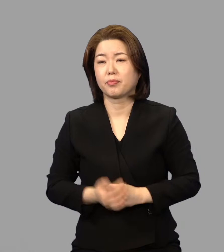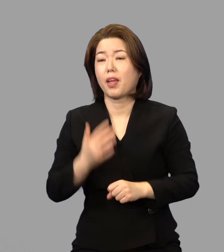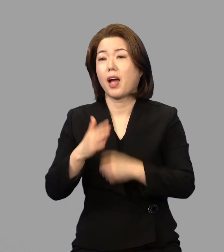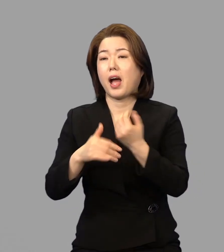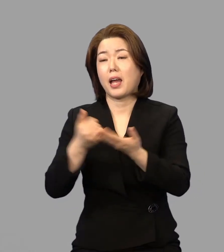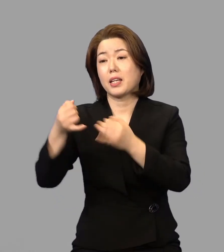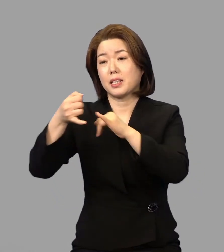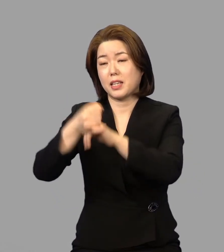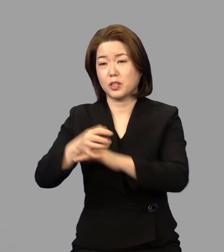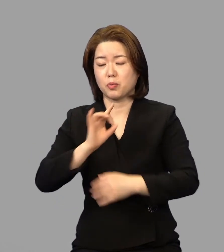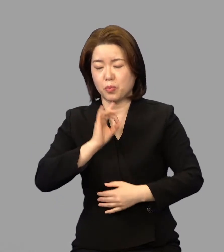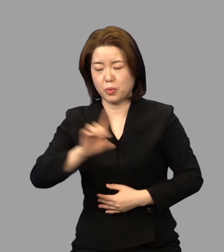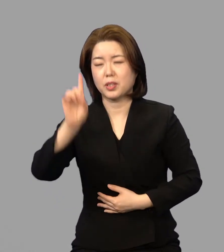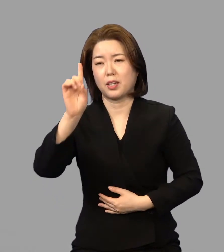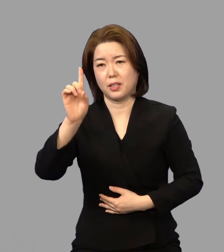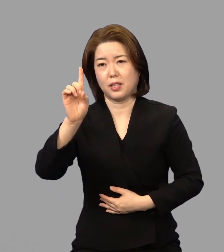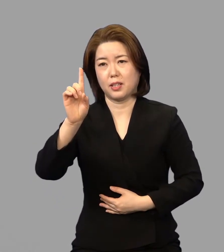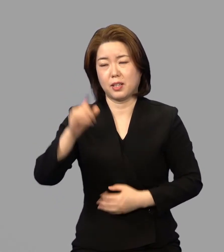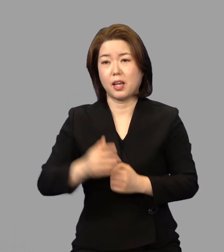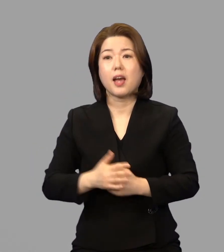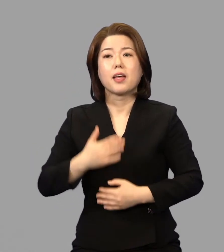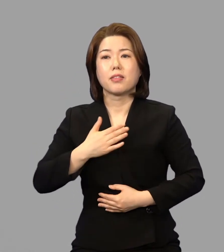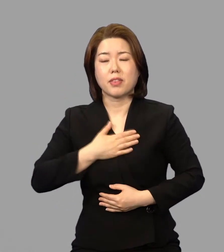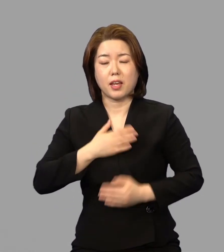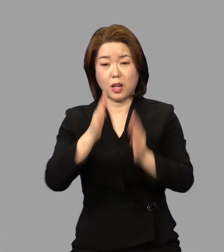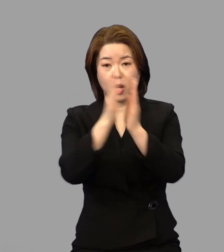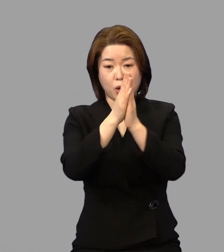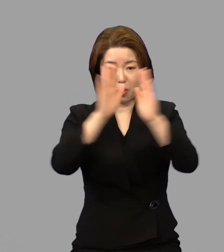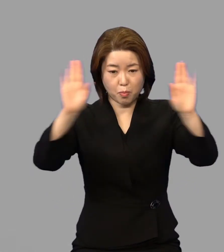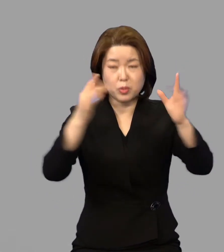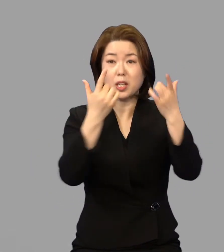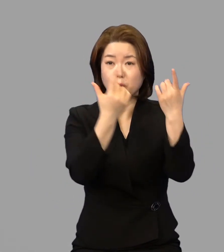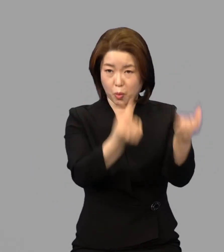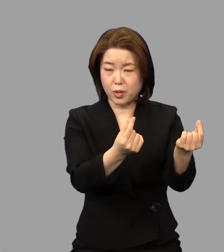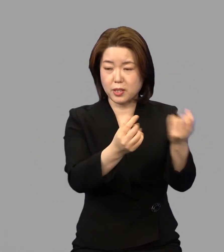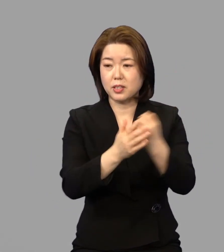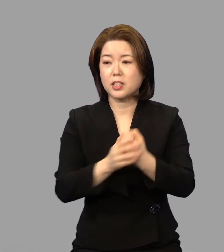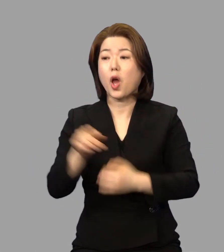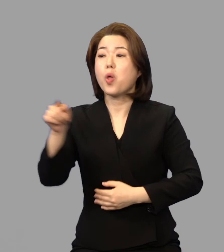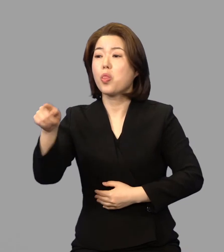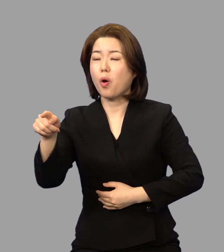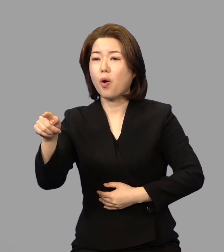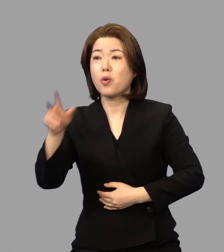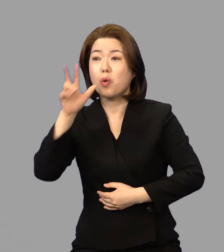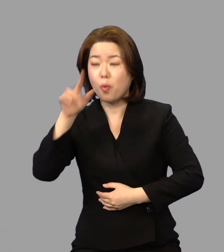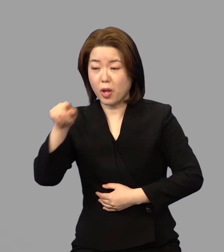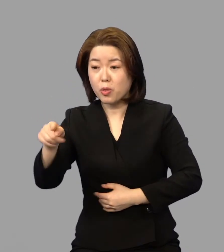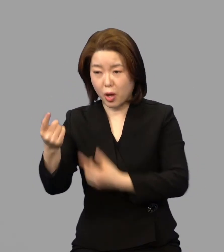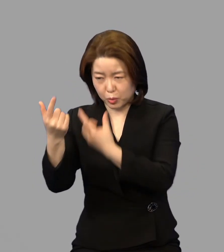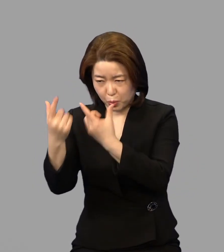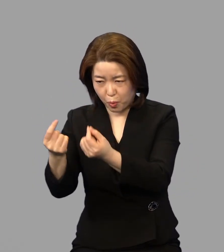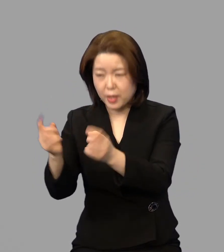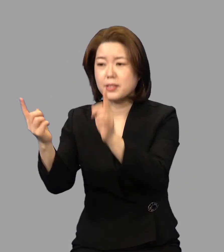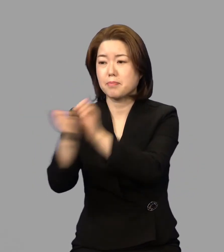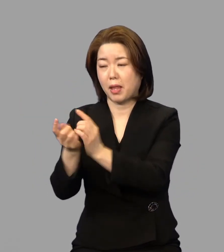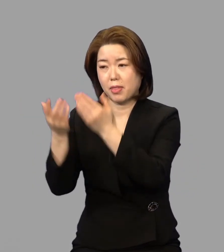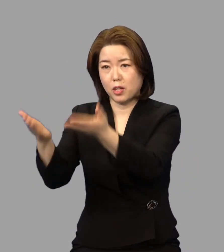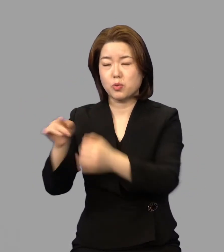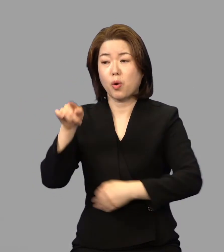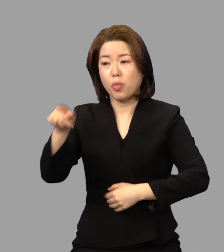하나님의 약속은 오직 하나, 내가 모세와 하던 것처럼 너와 같이 만나주겠고 너와